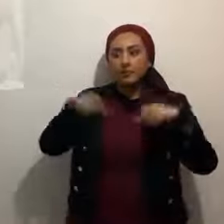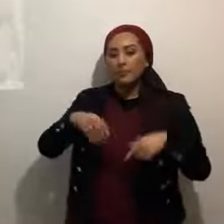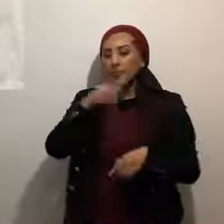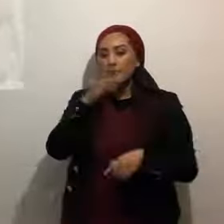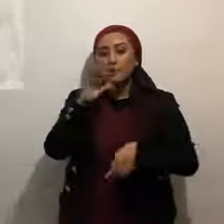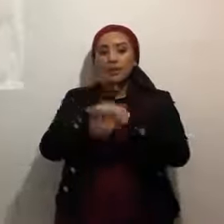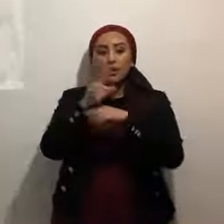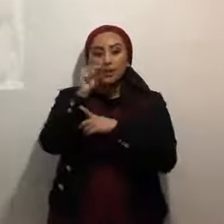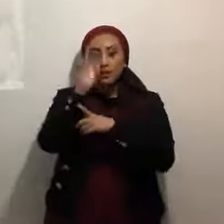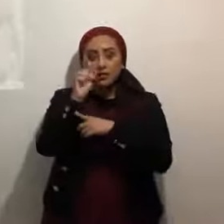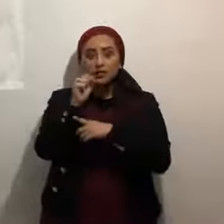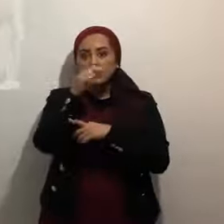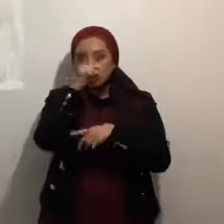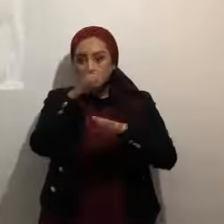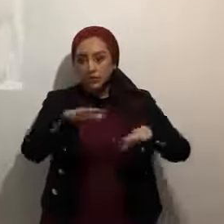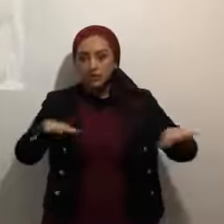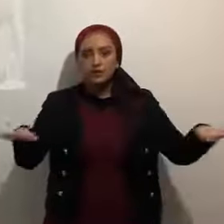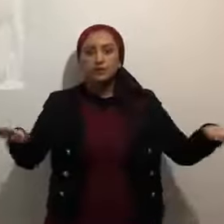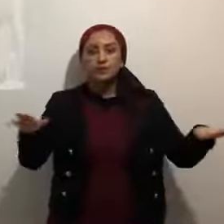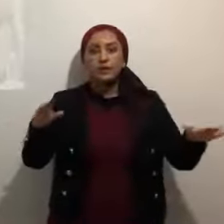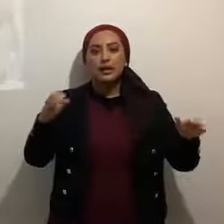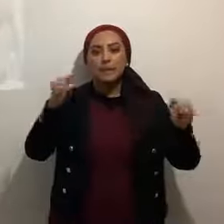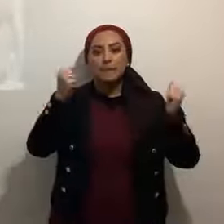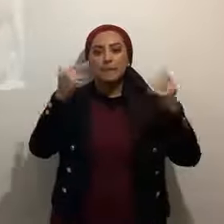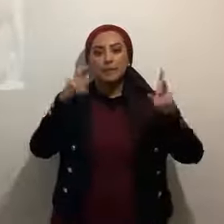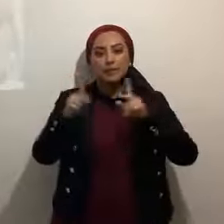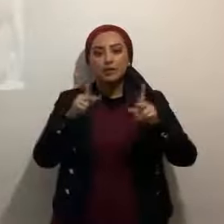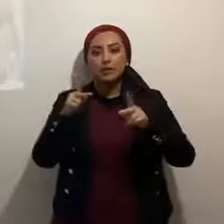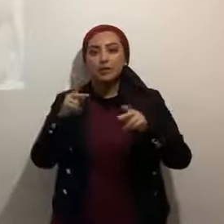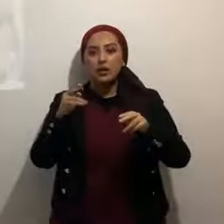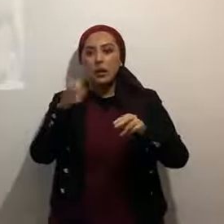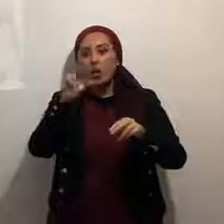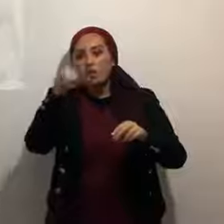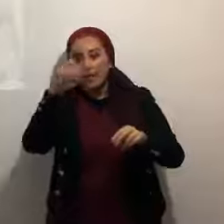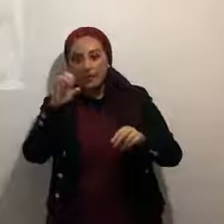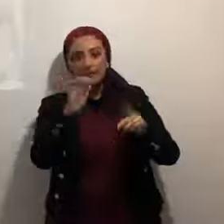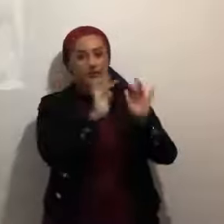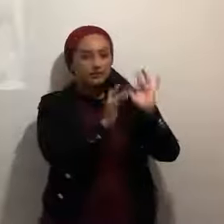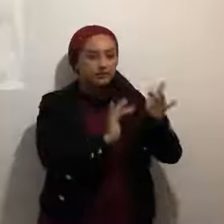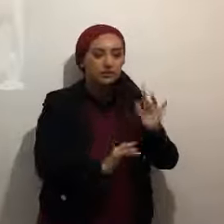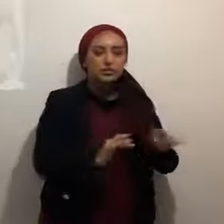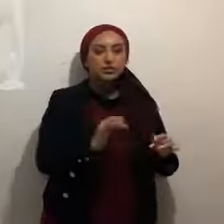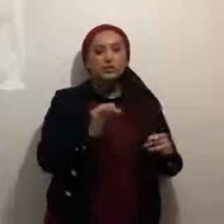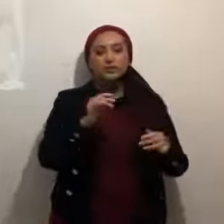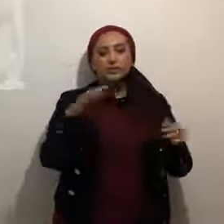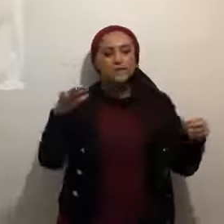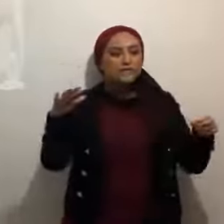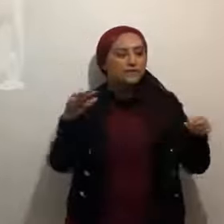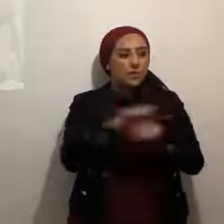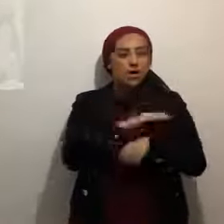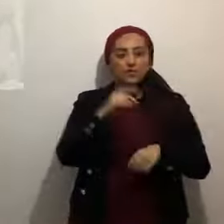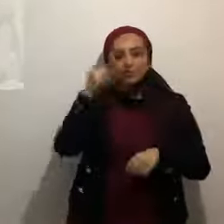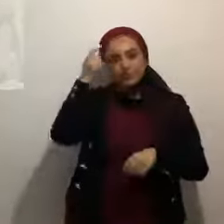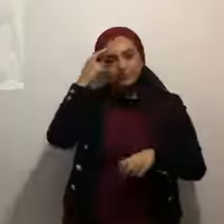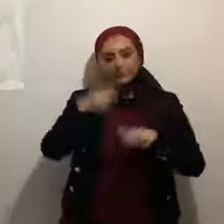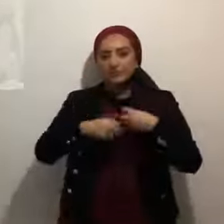noticias de niños abusados y de niñas abusadas sexualmente. O sea, totalmente llenos de traumas.